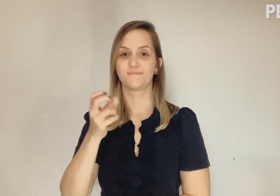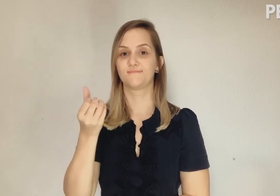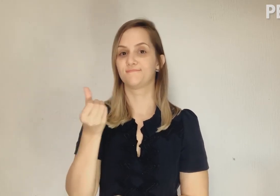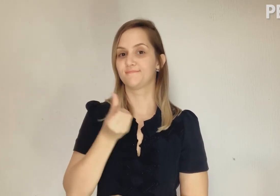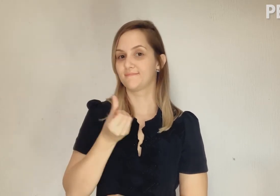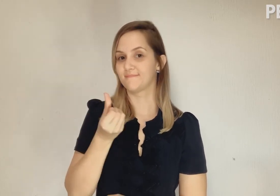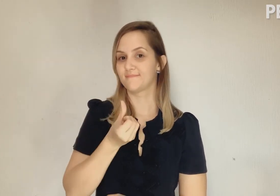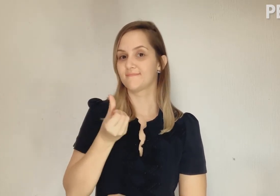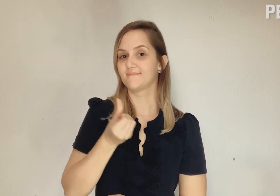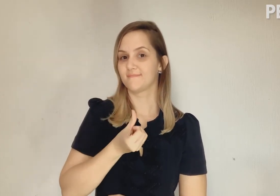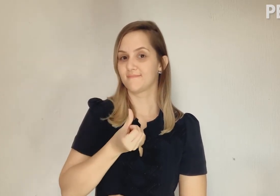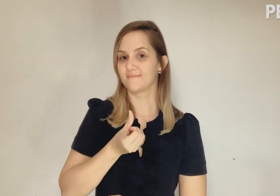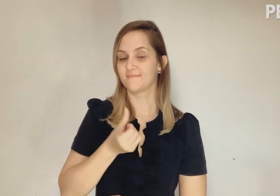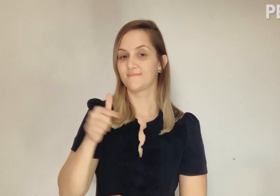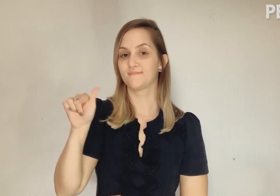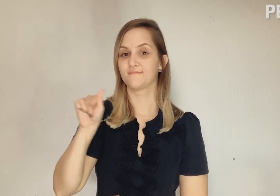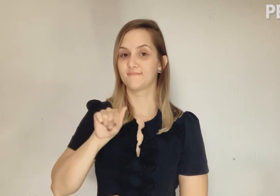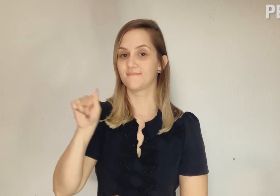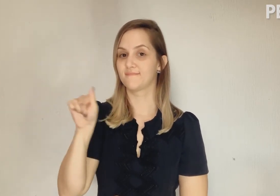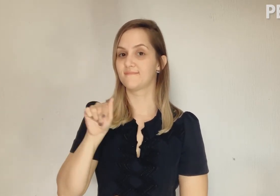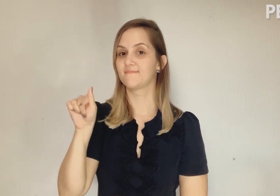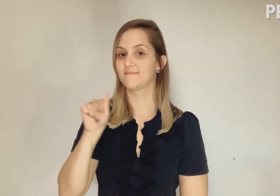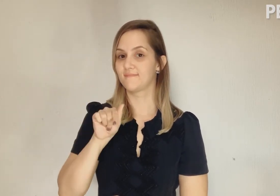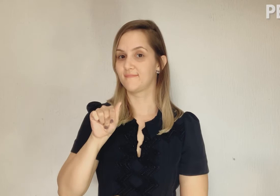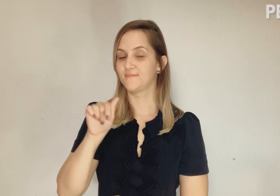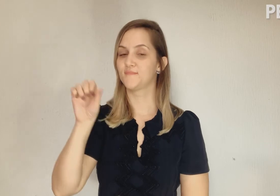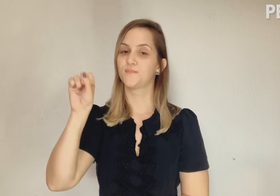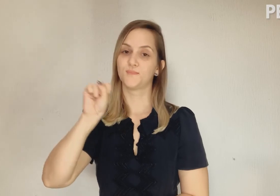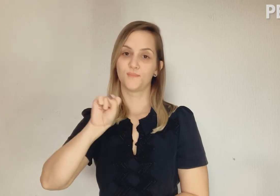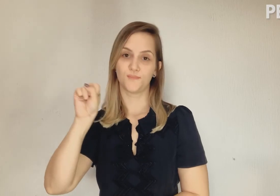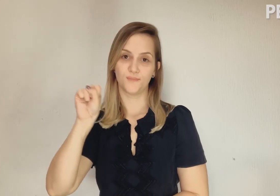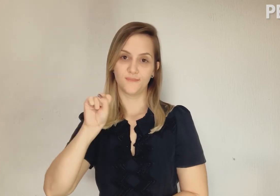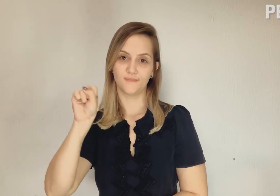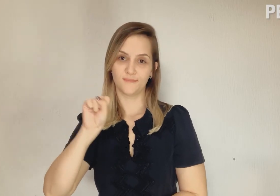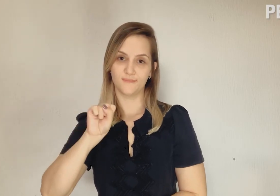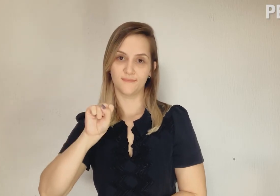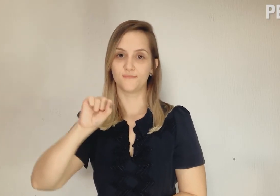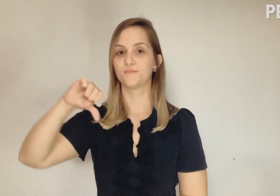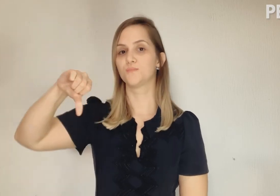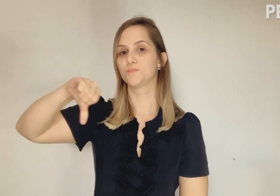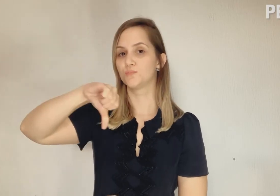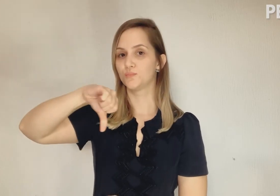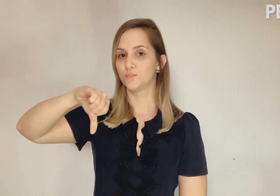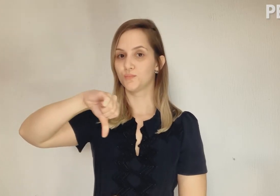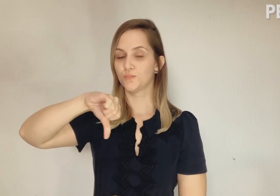quinto, sexto, sétimo, oitavo, nono,